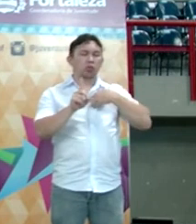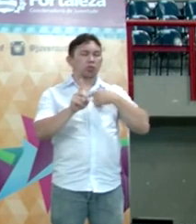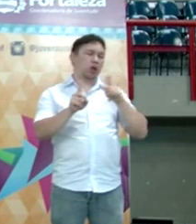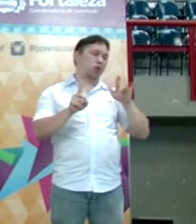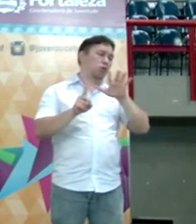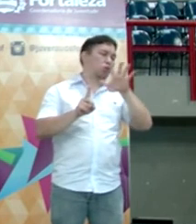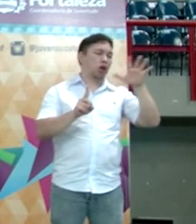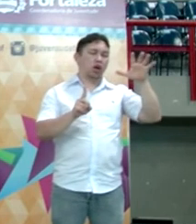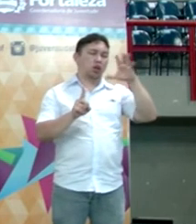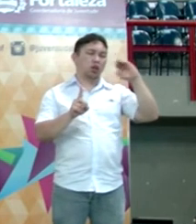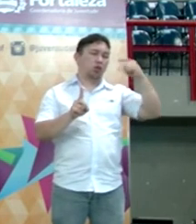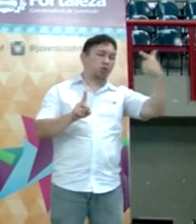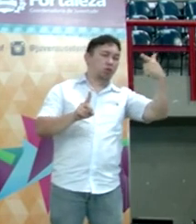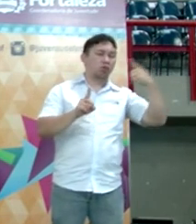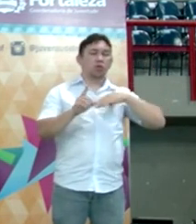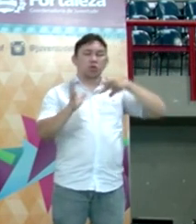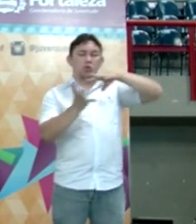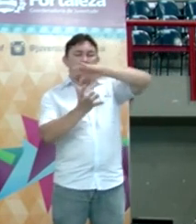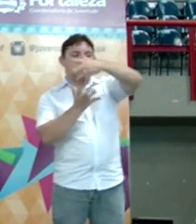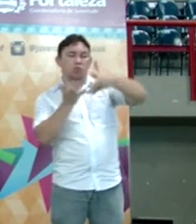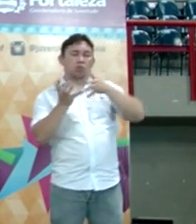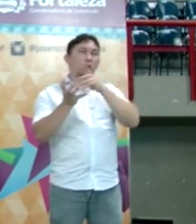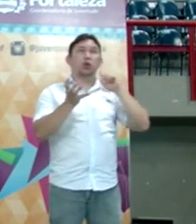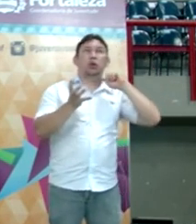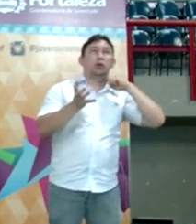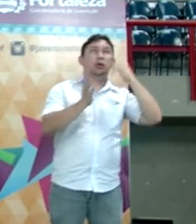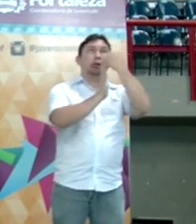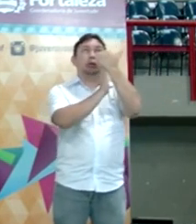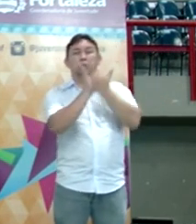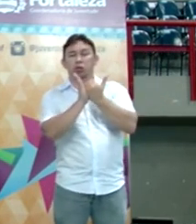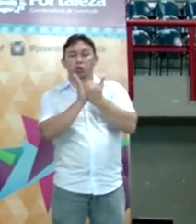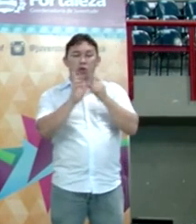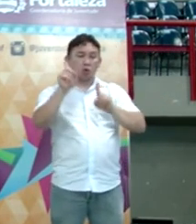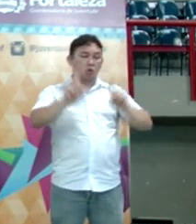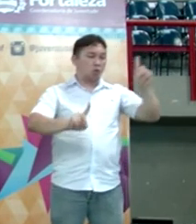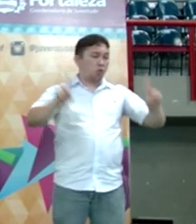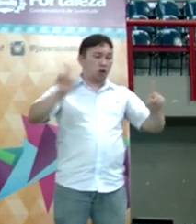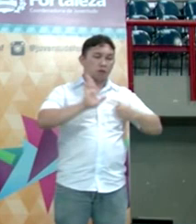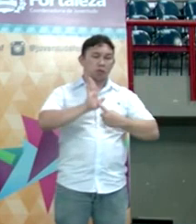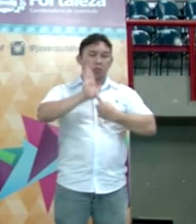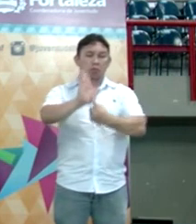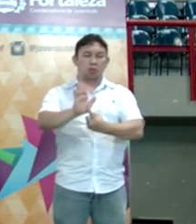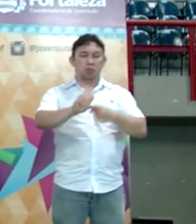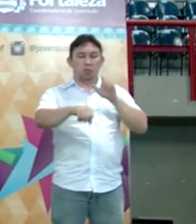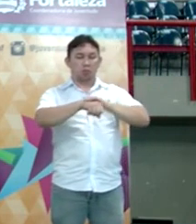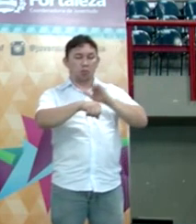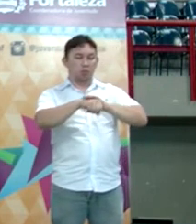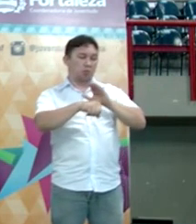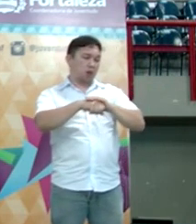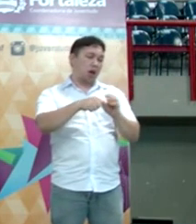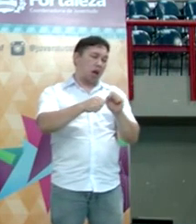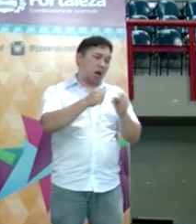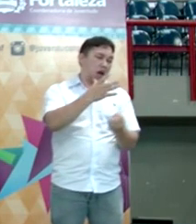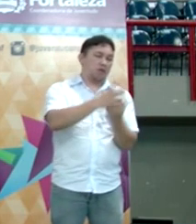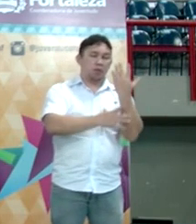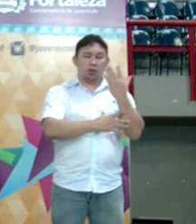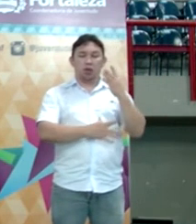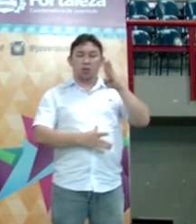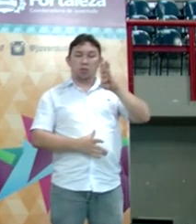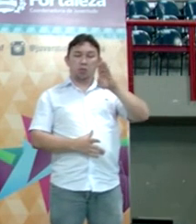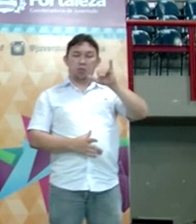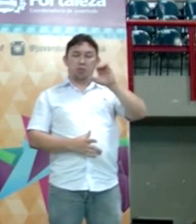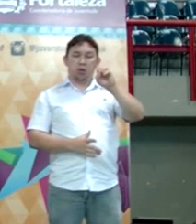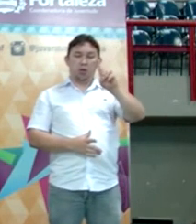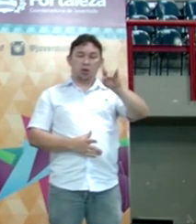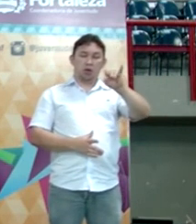efeito estufa e a diminuição da poluição atmosférica. O gráfico mostra a produção de biodiesel em uma usina